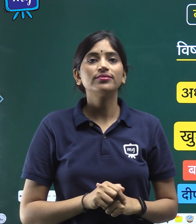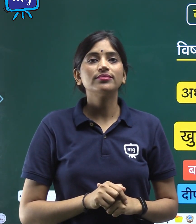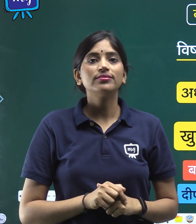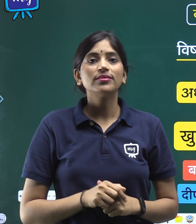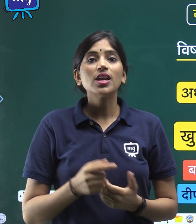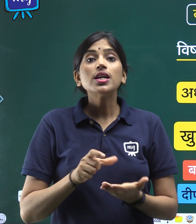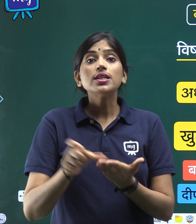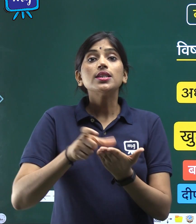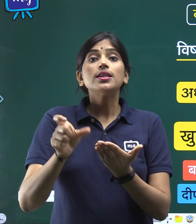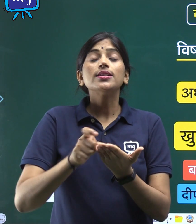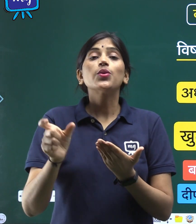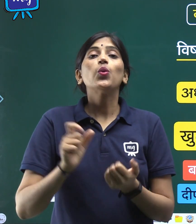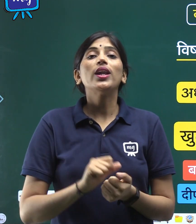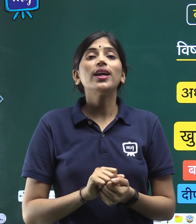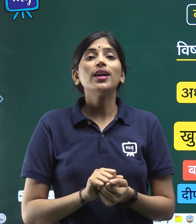खुले